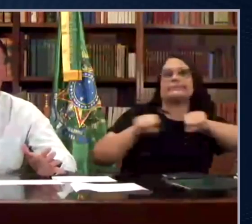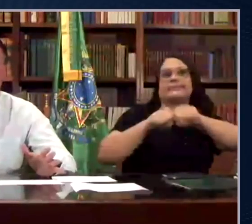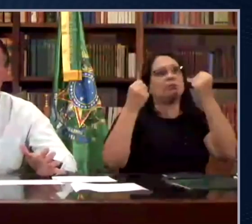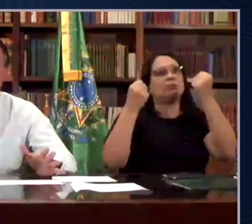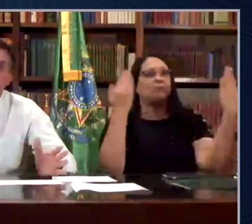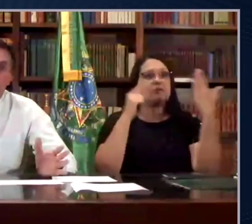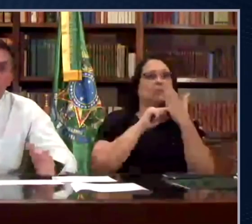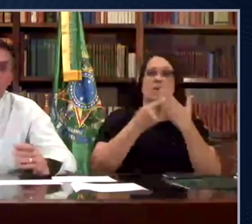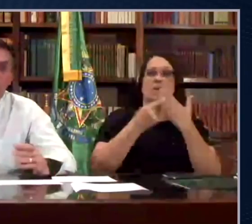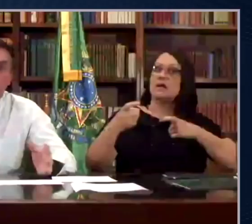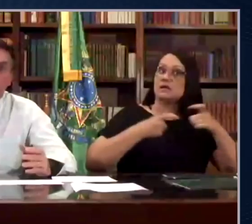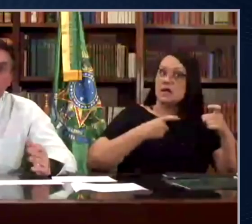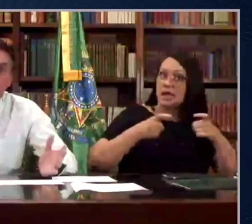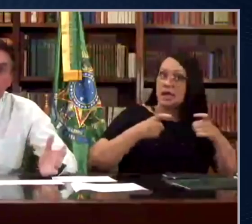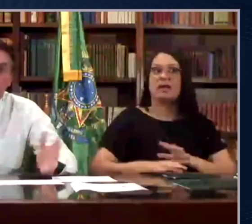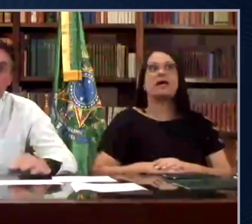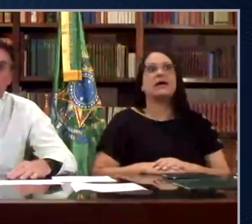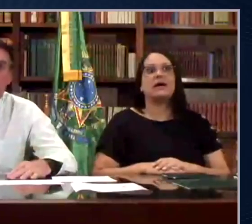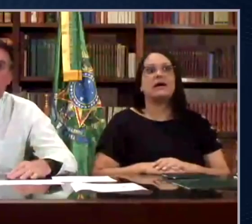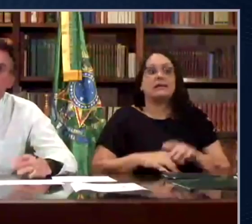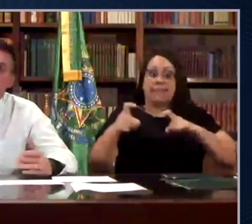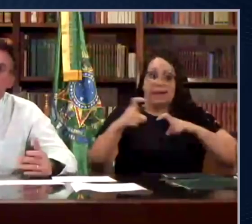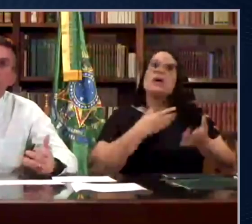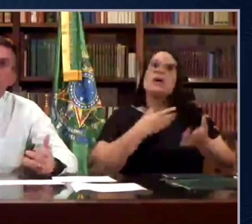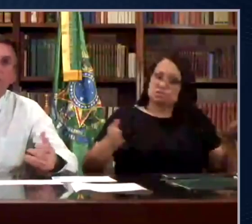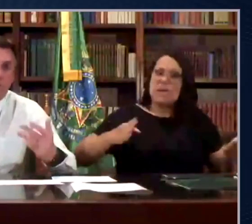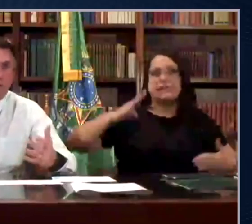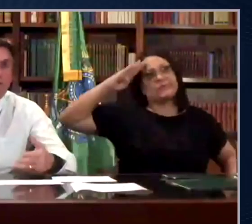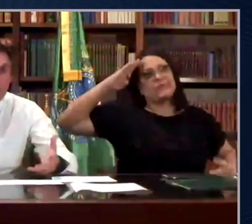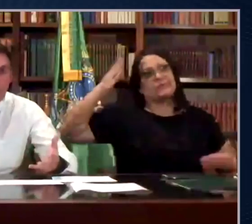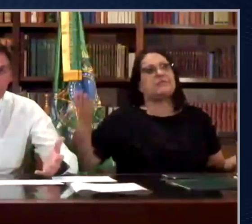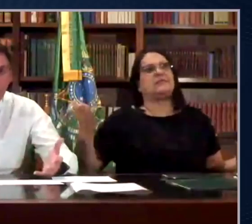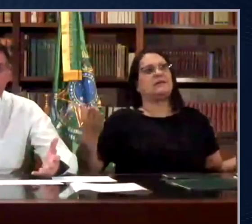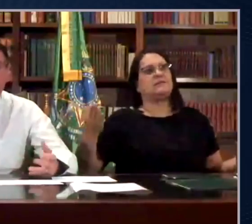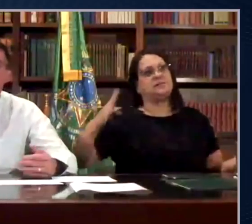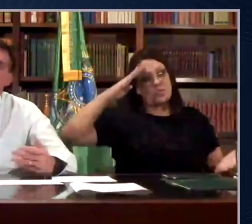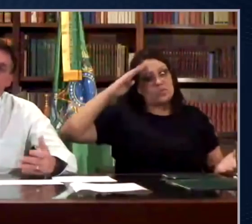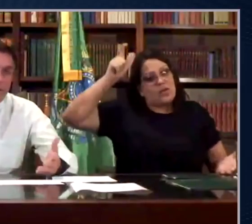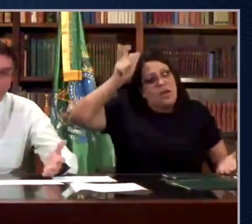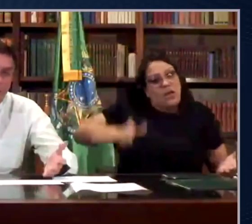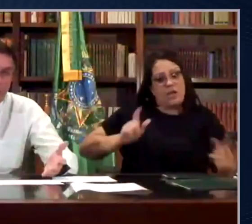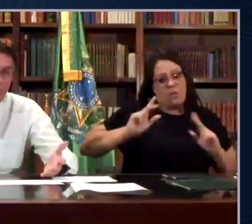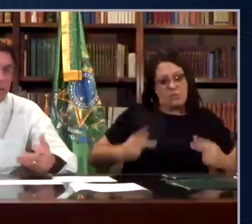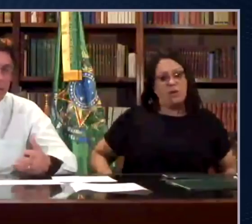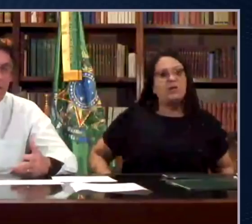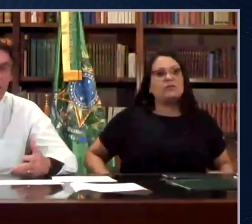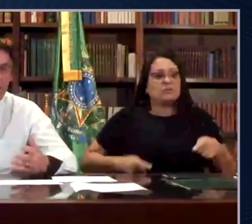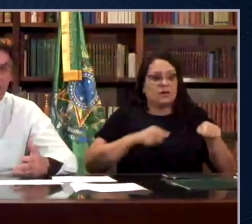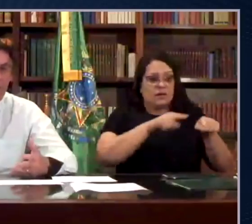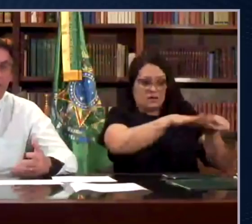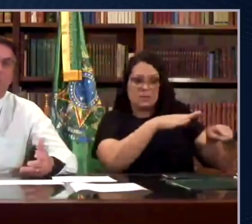numa guerra, né? Numa guerra, infelizmente, você perde soldados. Aqui a gente vai perder, e soldados são seres humanos. Aqui você vai perder gente